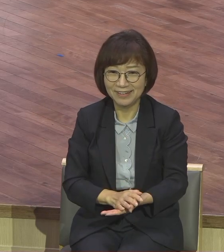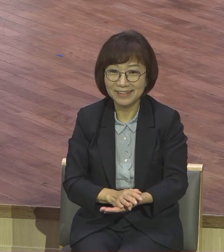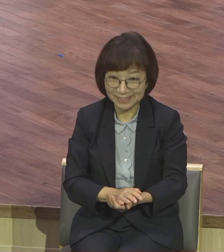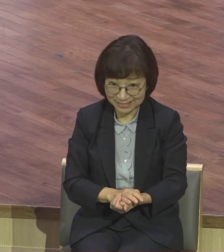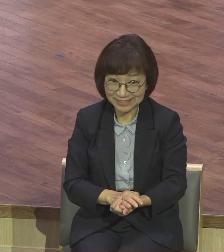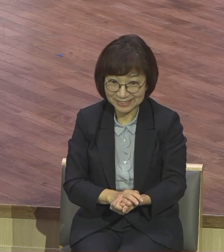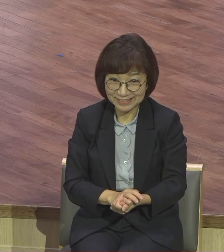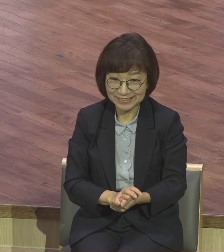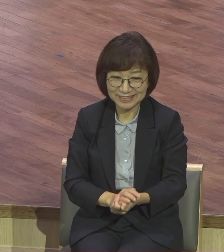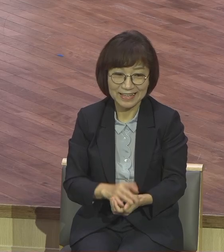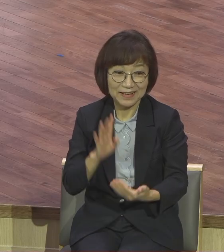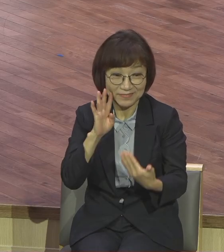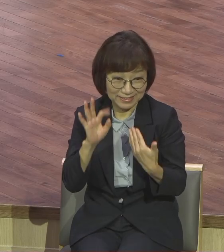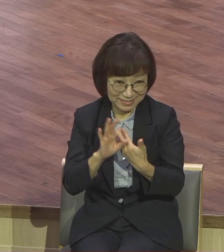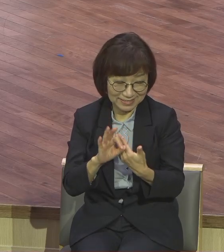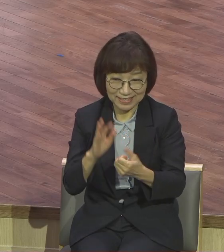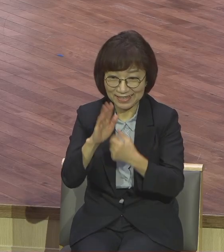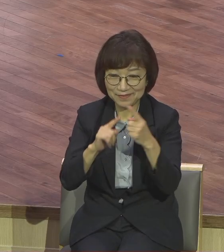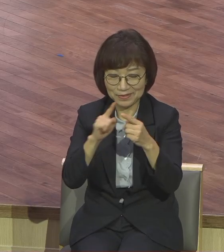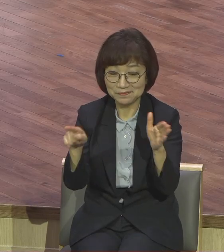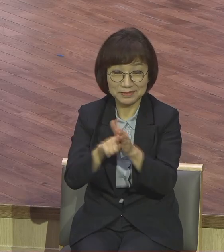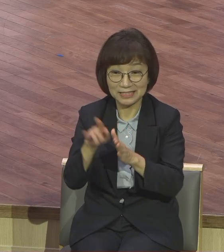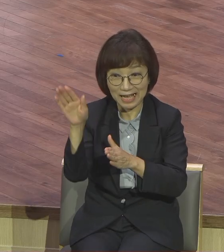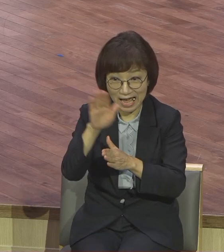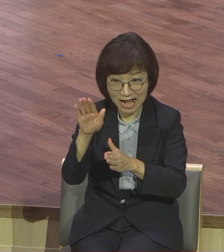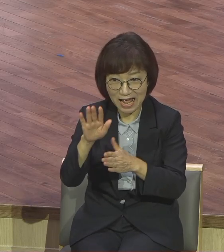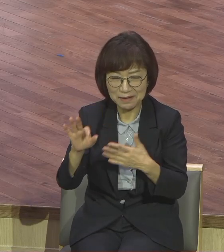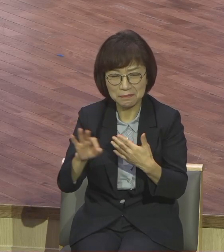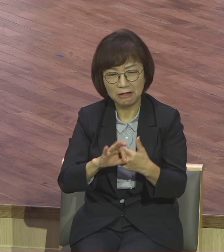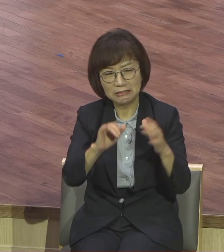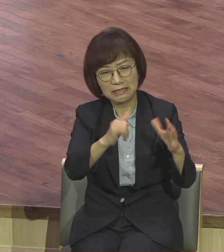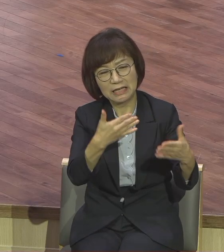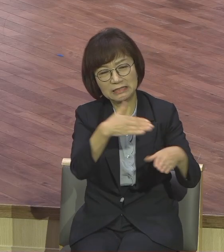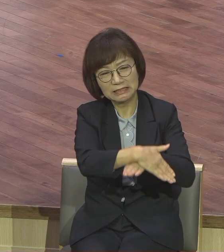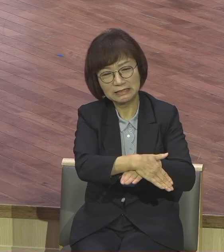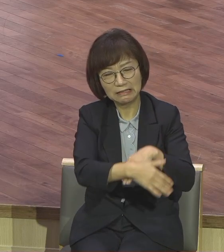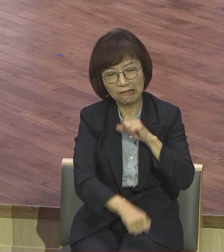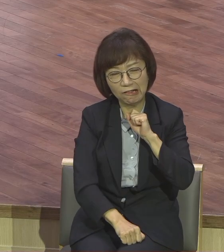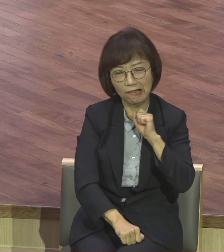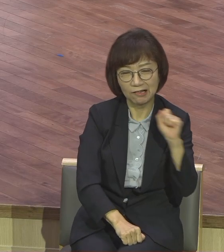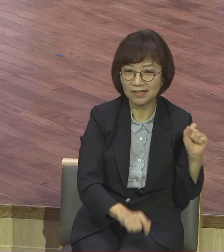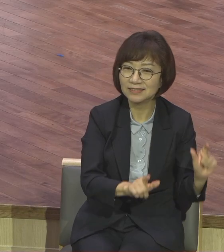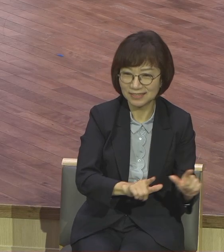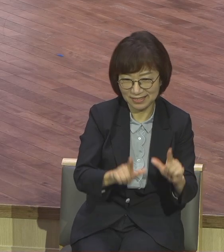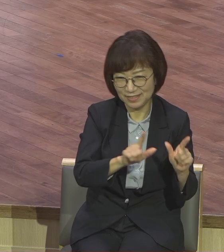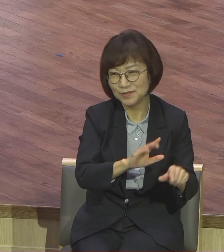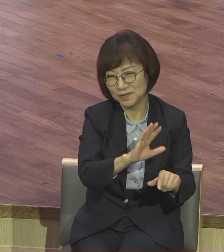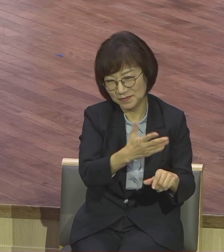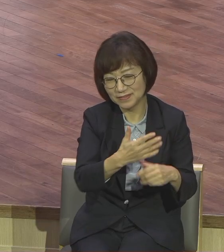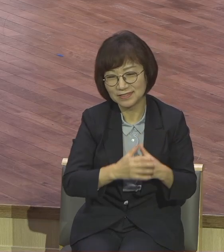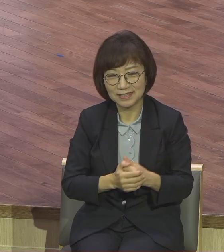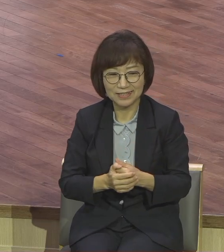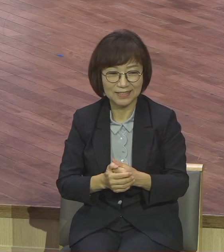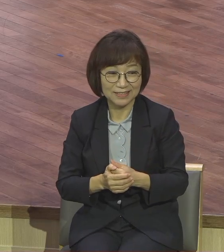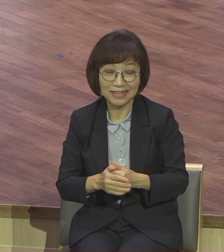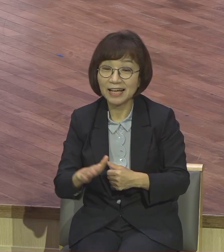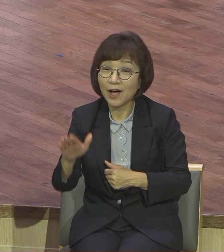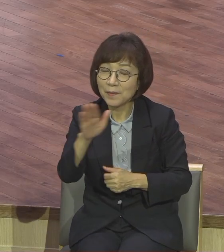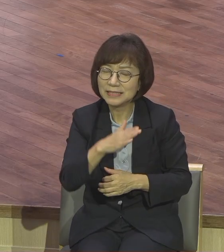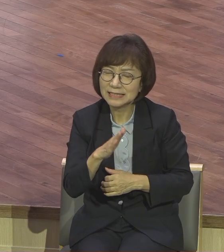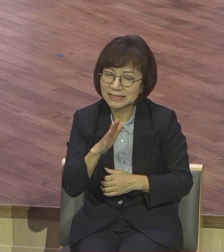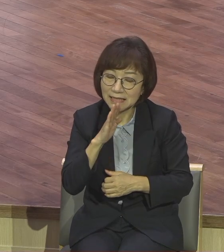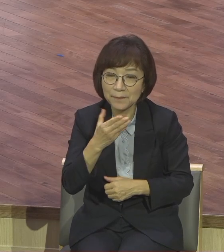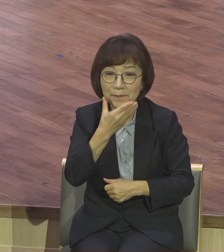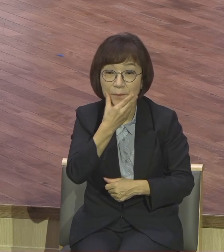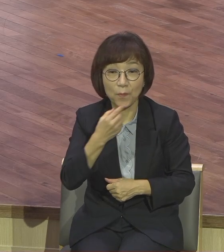안 믿으면 서론 인생 살아요. 서론 인생. 쓸데없는데 인생 낭비다. 이제는 참 복음의